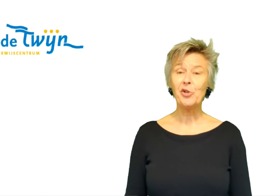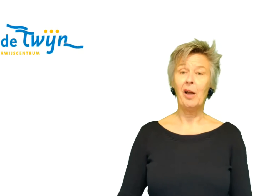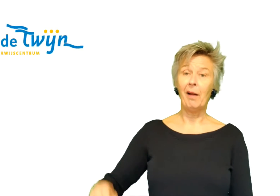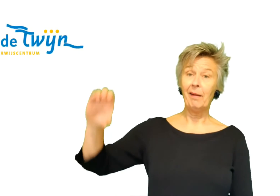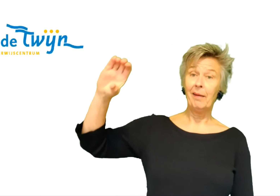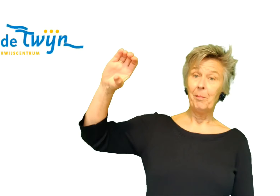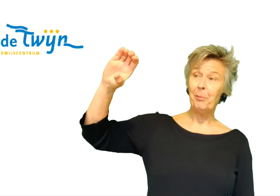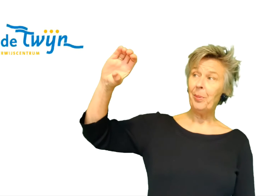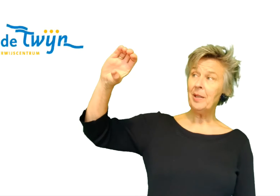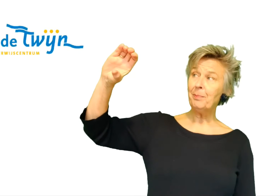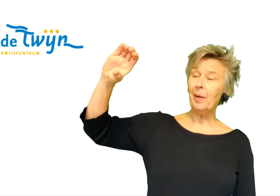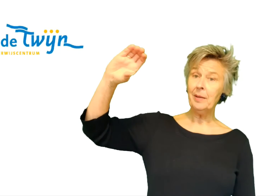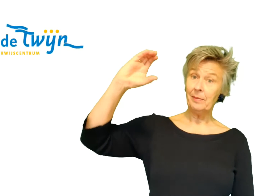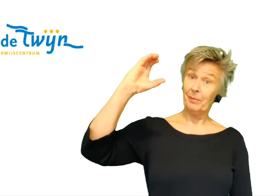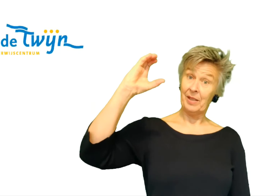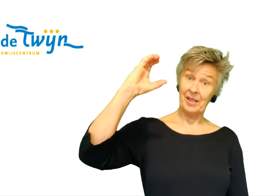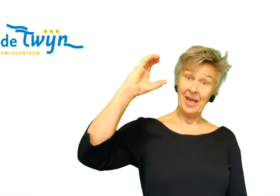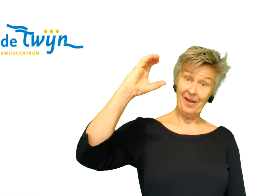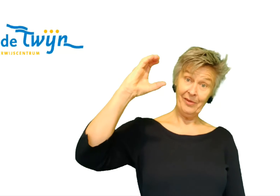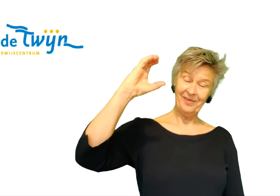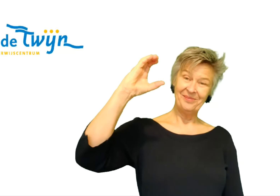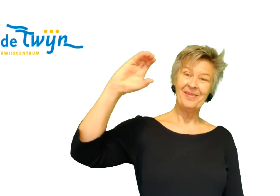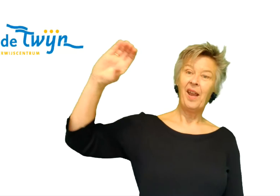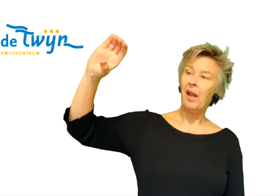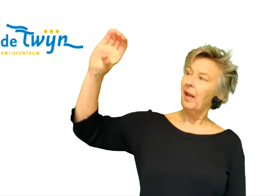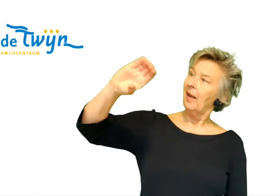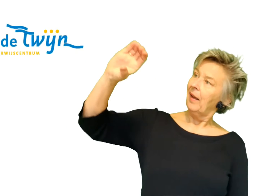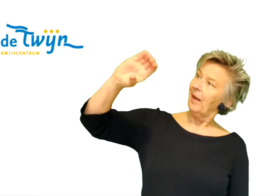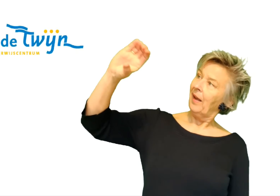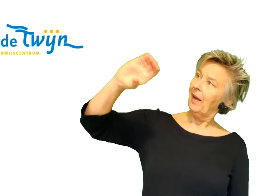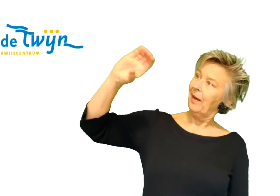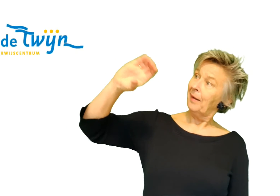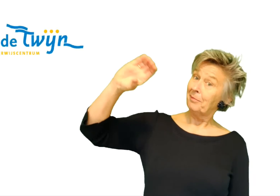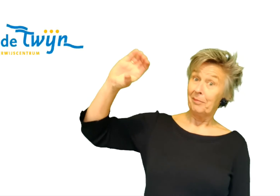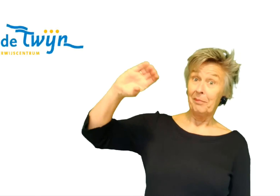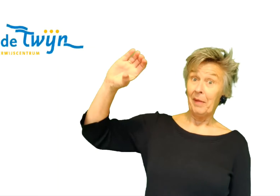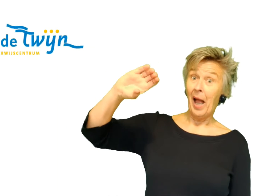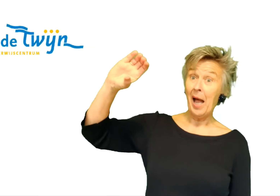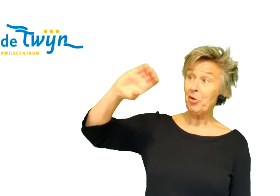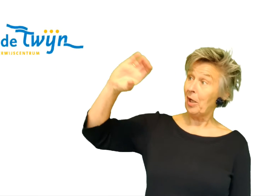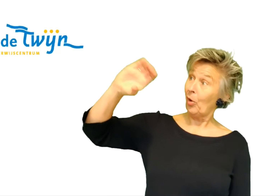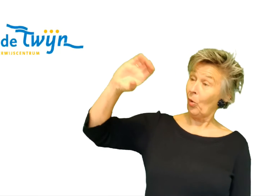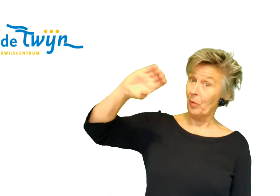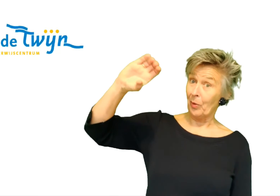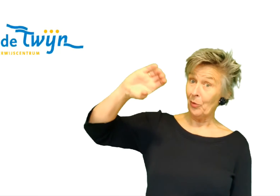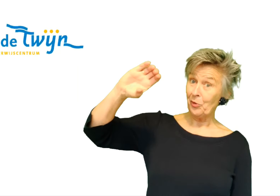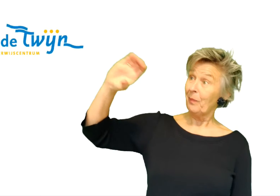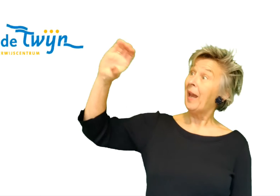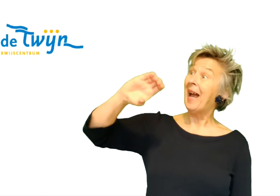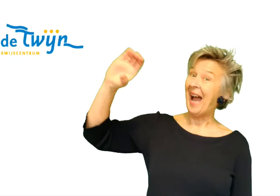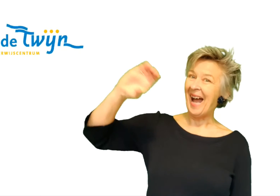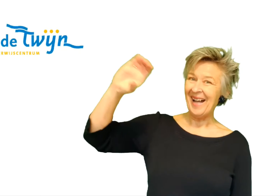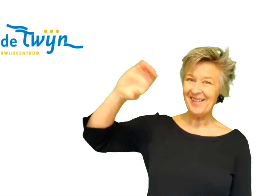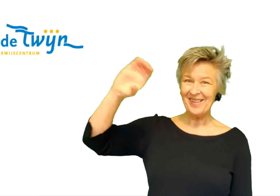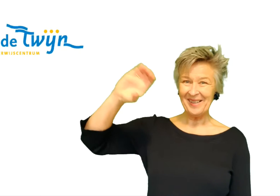Hagelslag. Pak het pak met de C-hand. En hagelslag op je brood. Hagelslag.